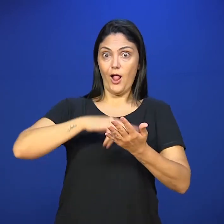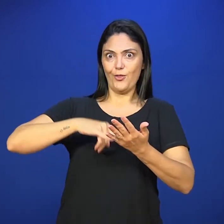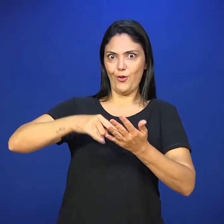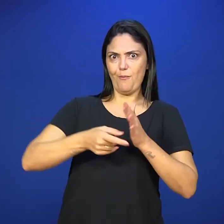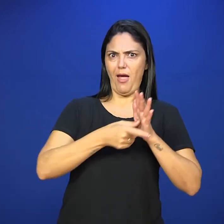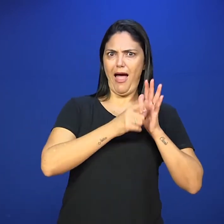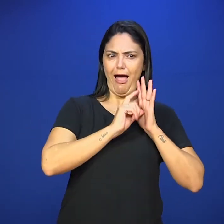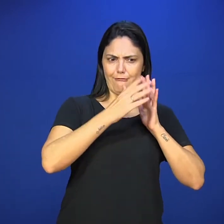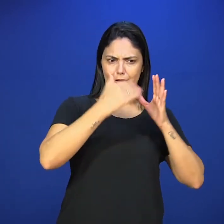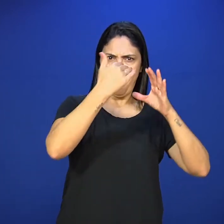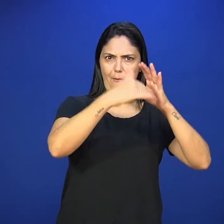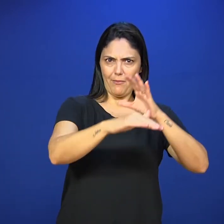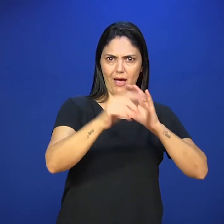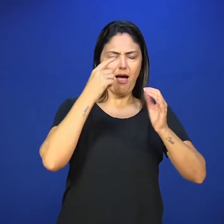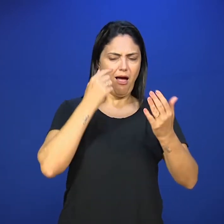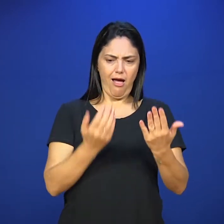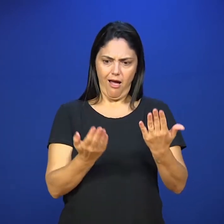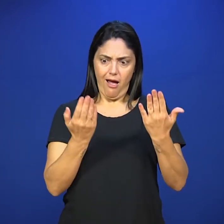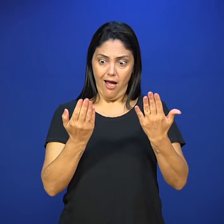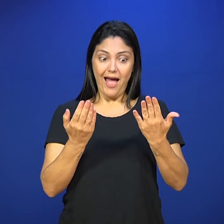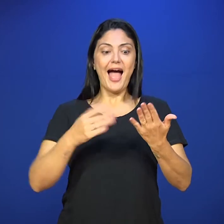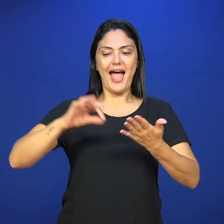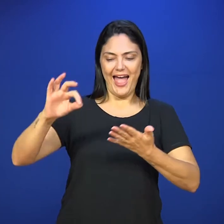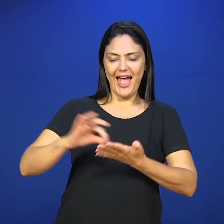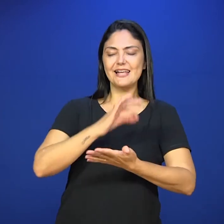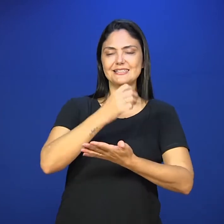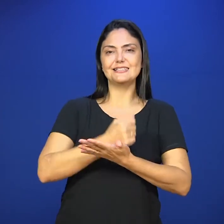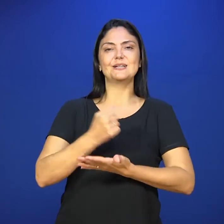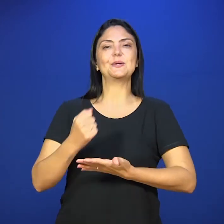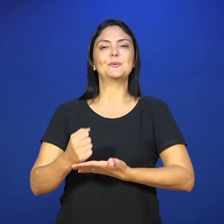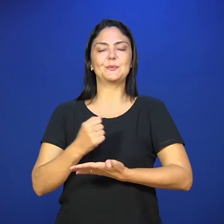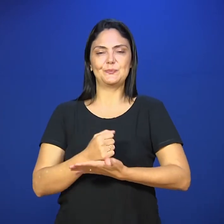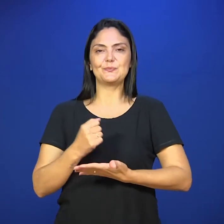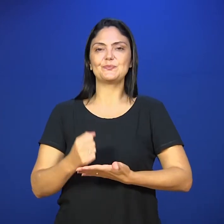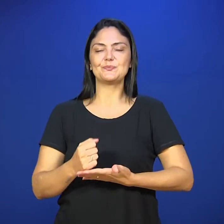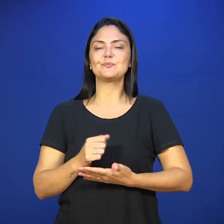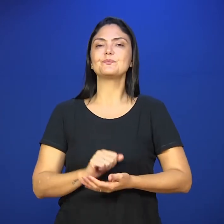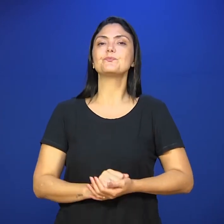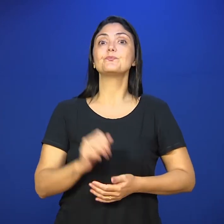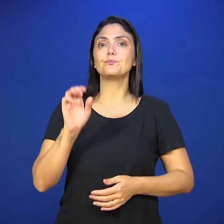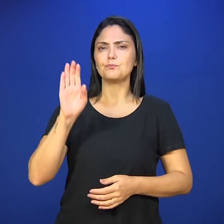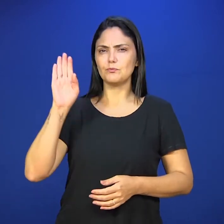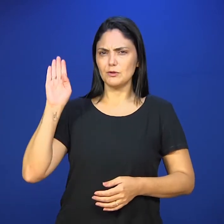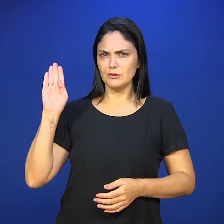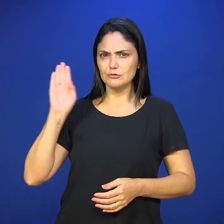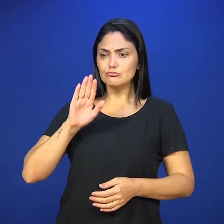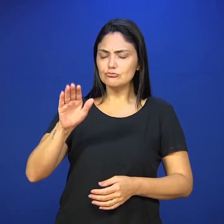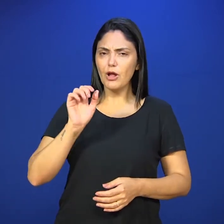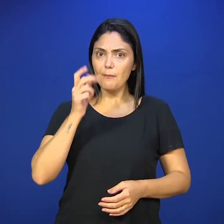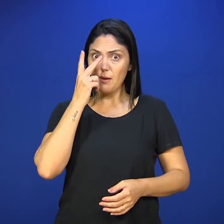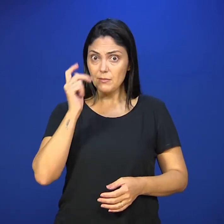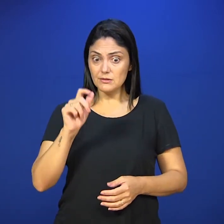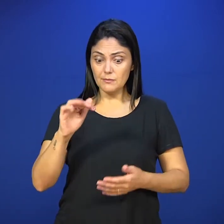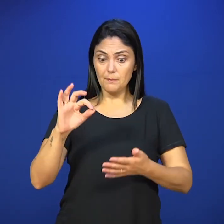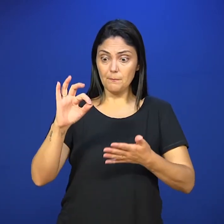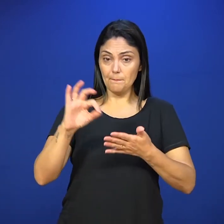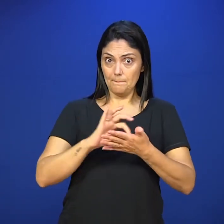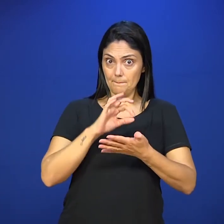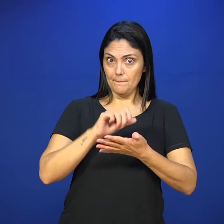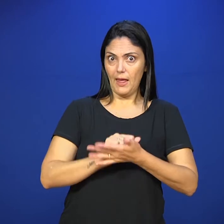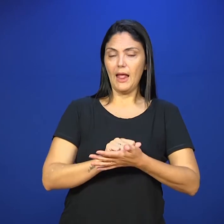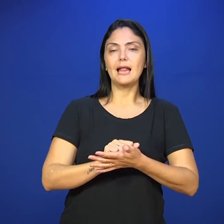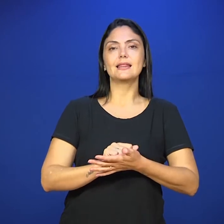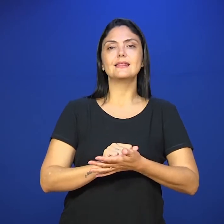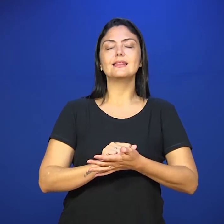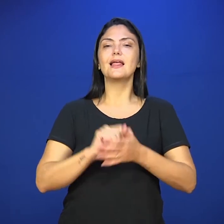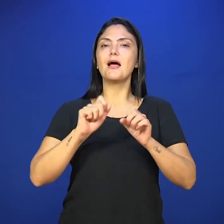encaminhados anteriormente e assinatura do instrumento contratual. 4. O candidato convocado para a matrícula deverá acessar o